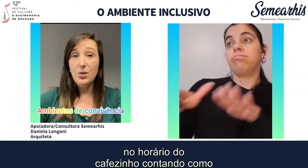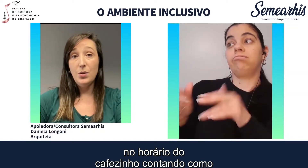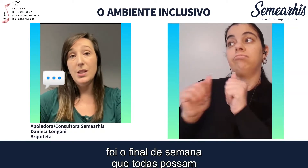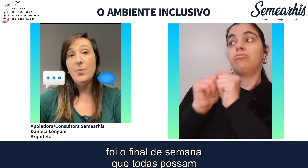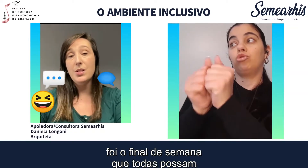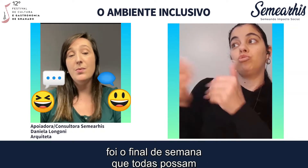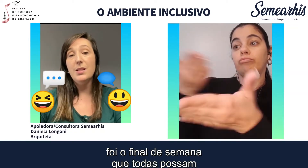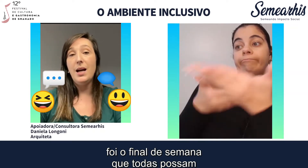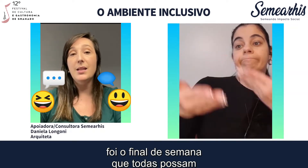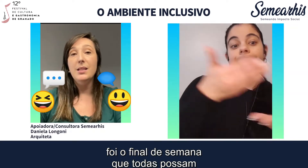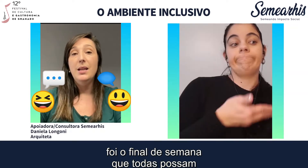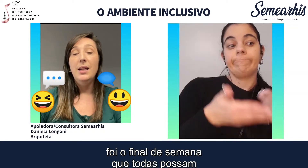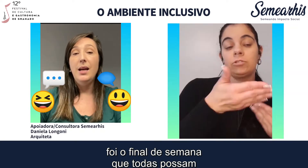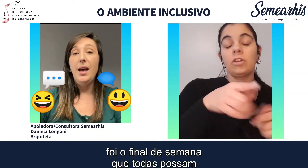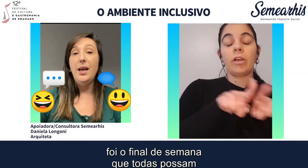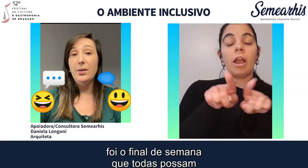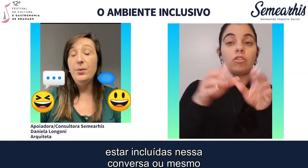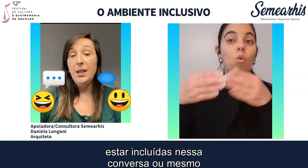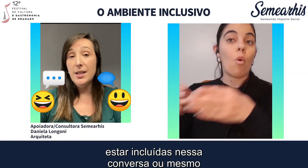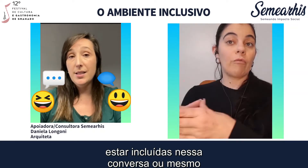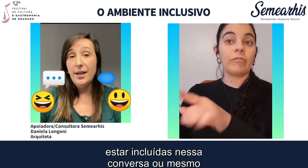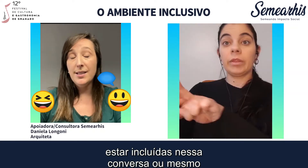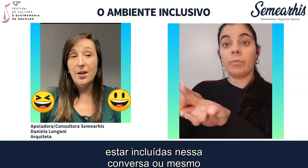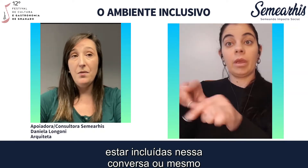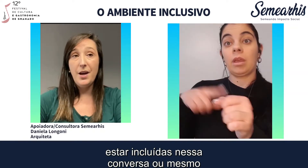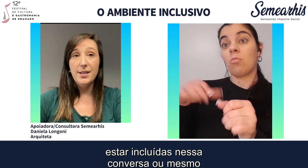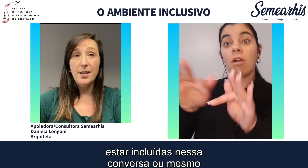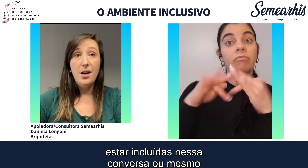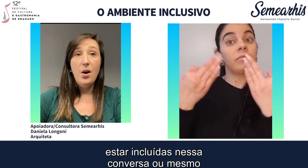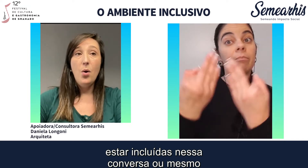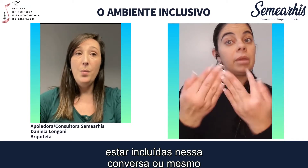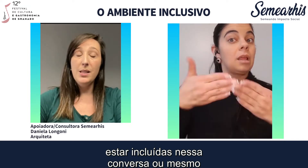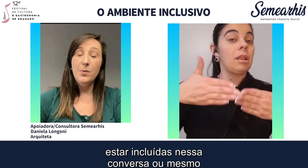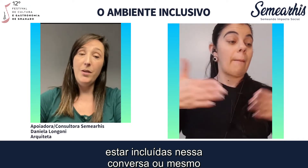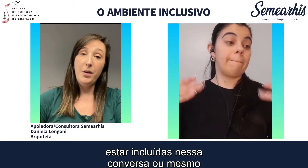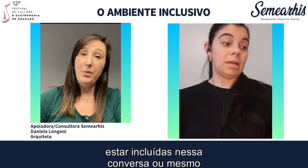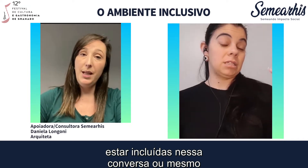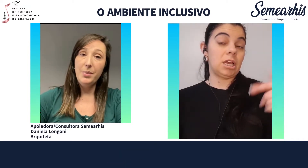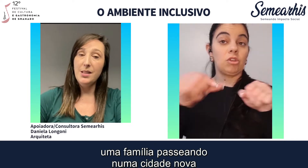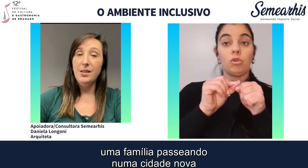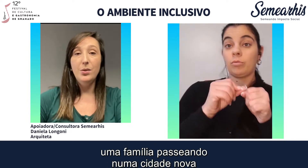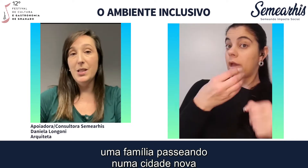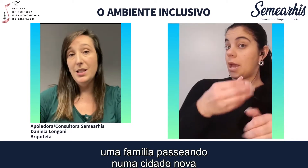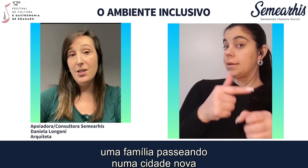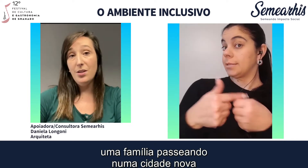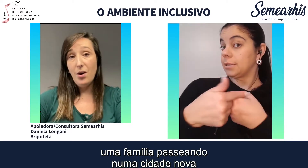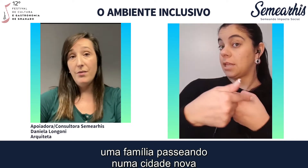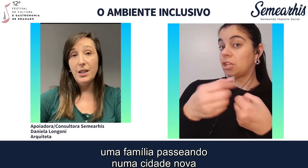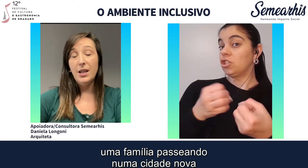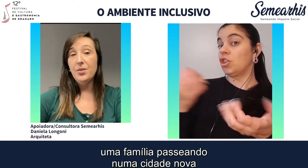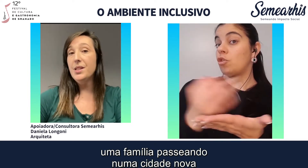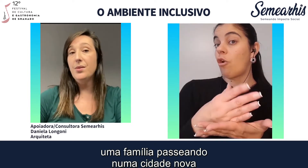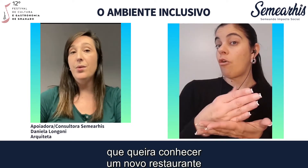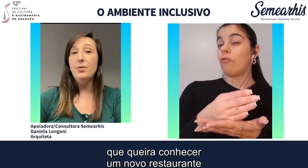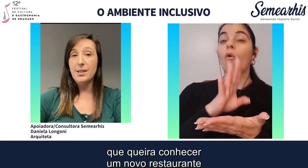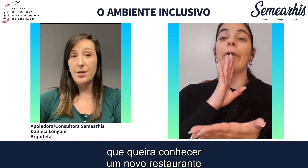que todas possam estar incluídas, né, nessa conversa, ou mesmo uma família passeando numa cidade nova e que